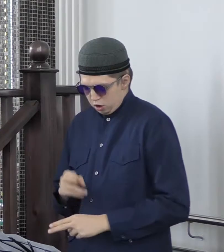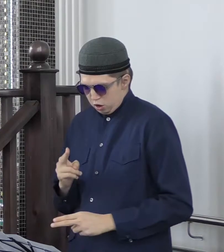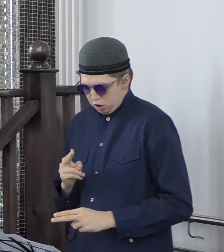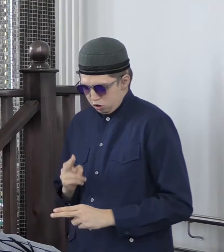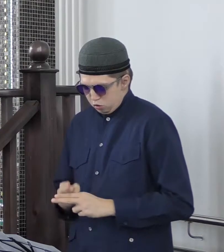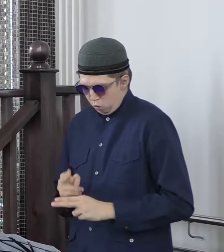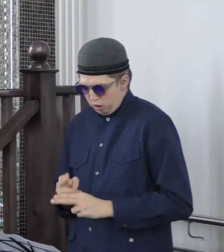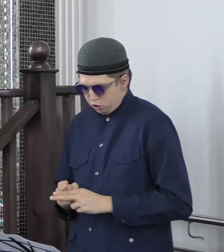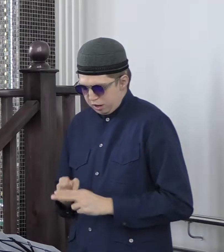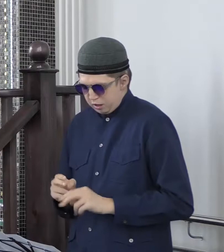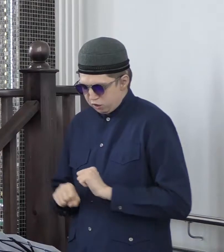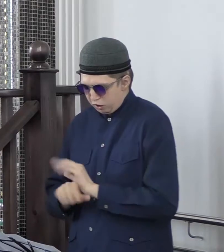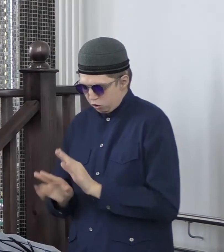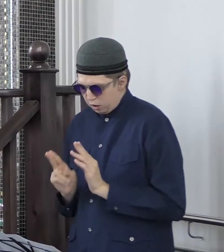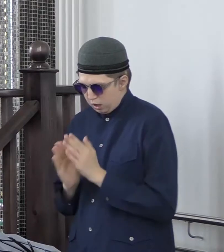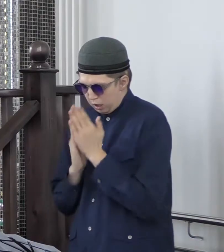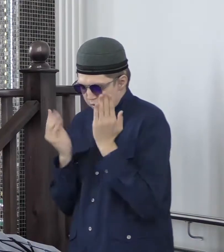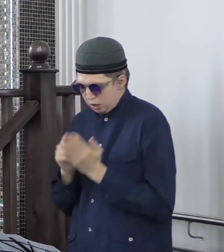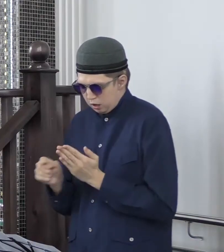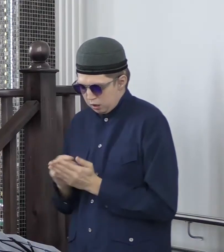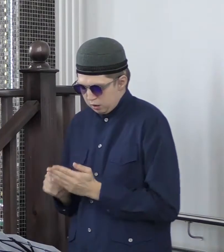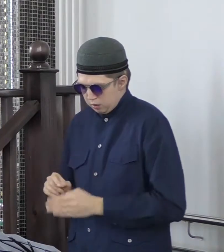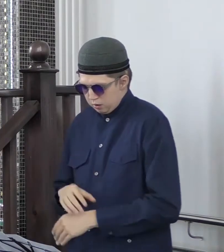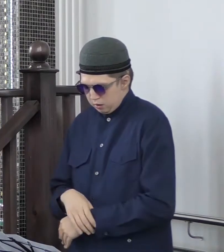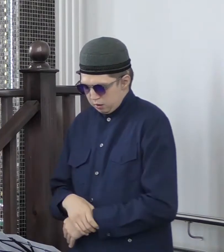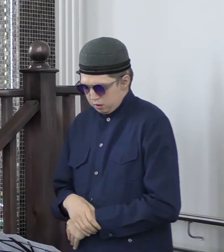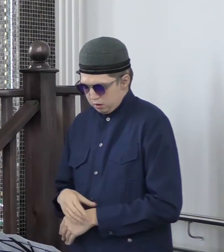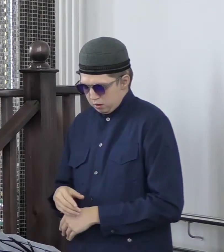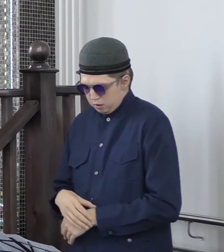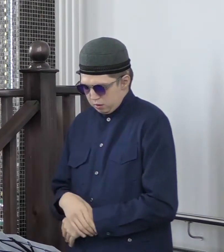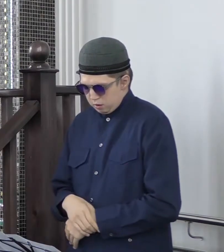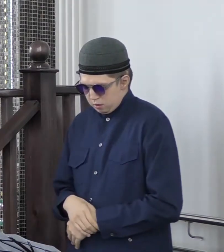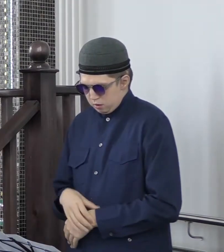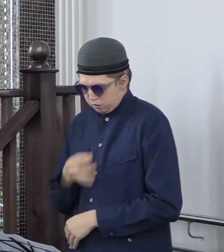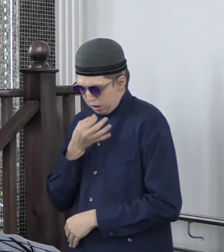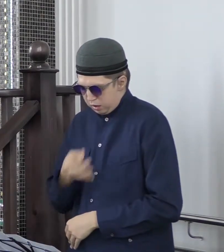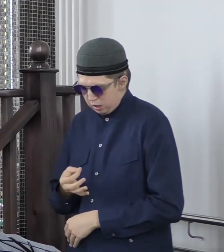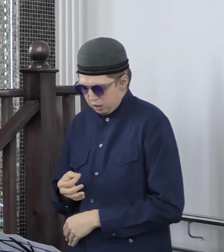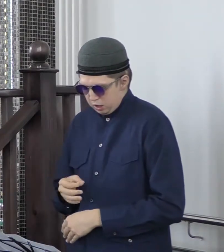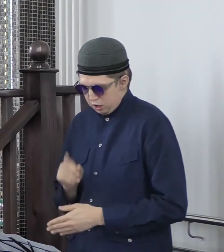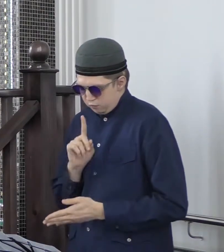Изгелекне сөйләде. Благие деяния. Что такое благие деяния? Дигәч, пирамбарымыз нәрсә диде?